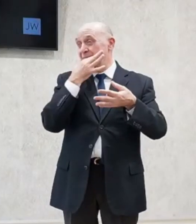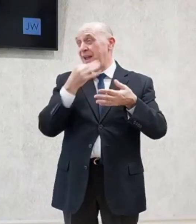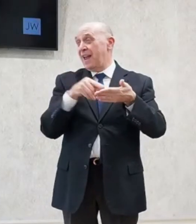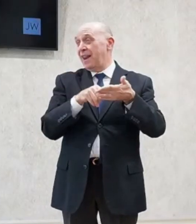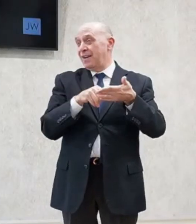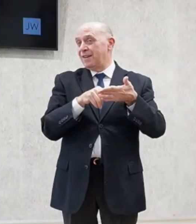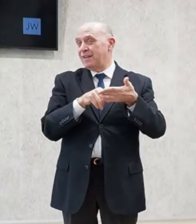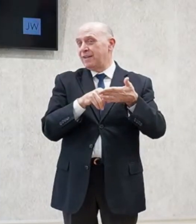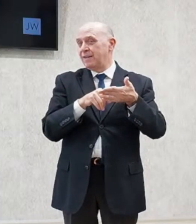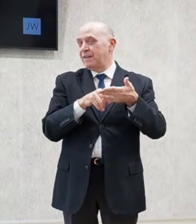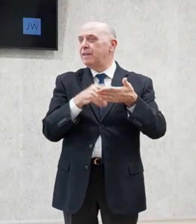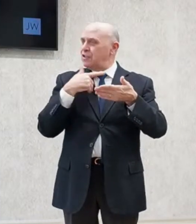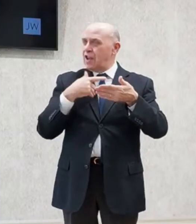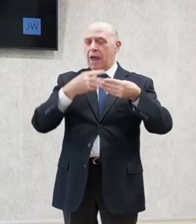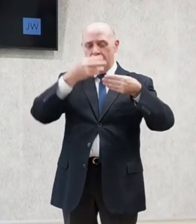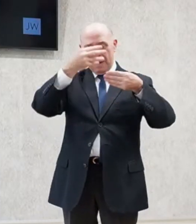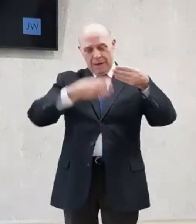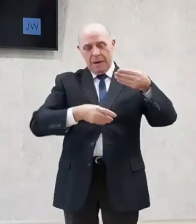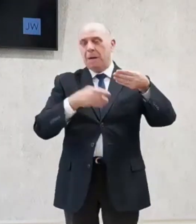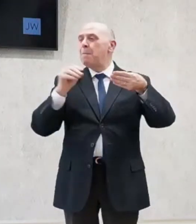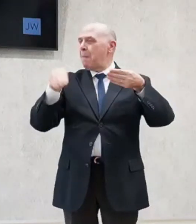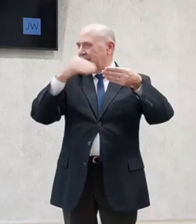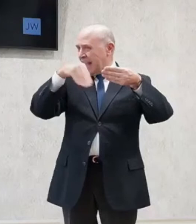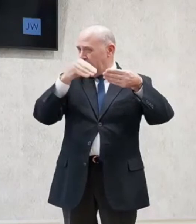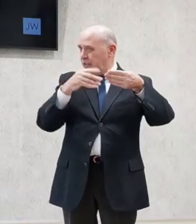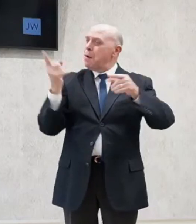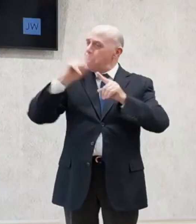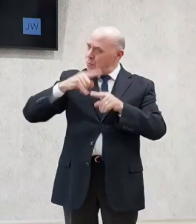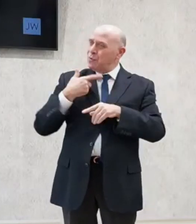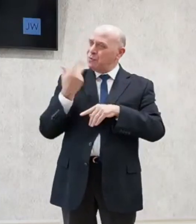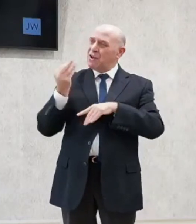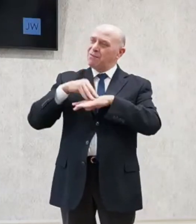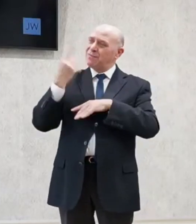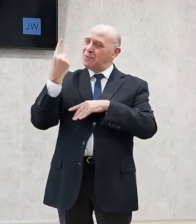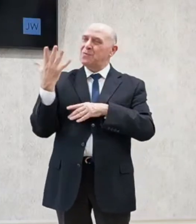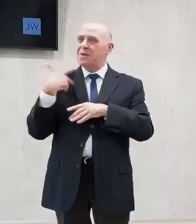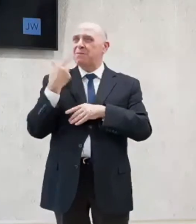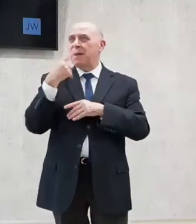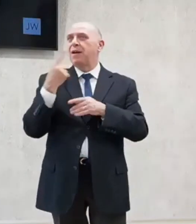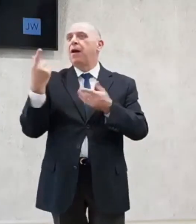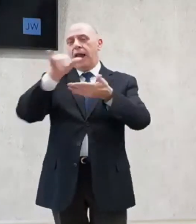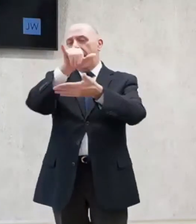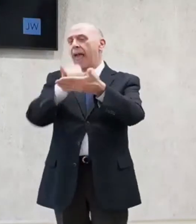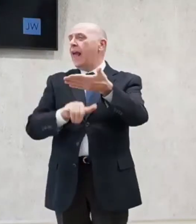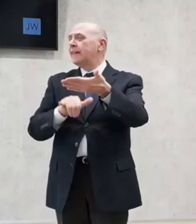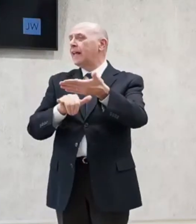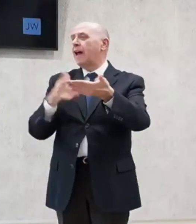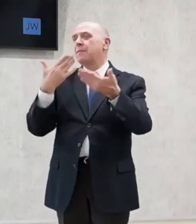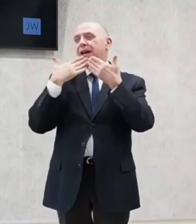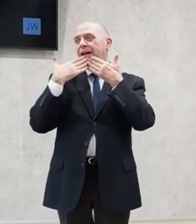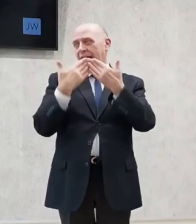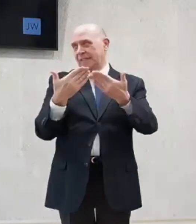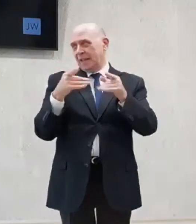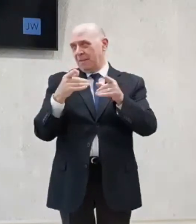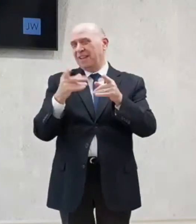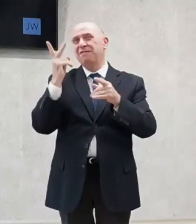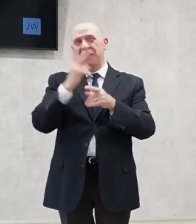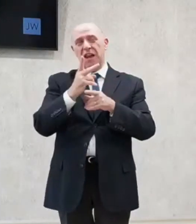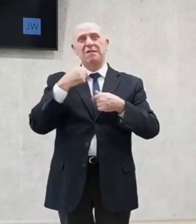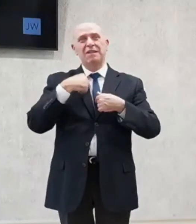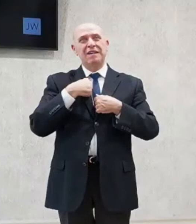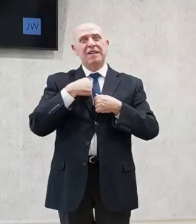in aggiunta ai messaggi letti mi è stato chiesto di leggere una lettera di ringraziamento rivolto a Lina voglio essere sincero